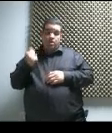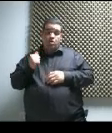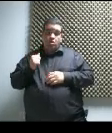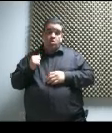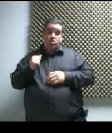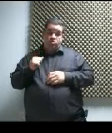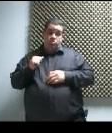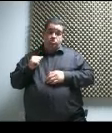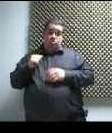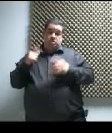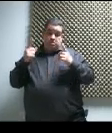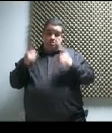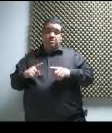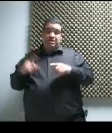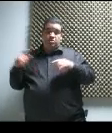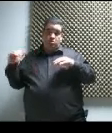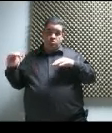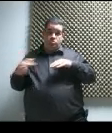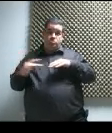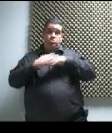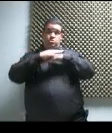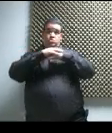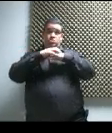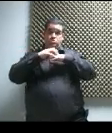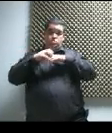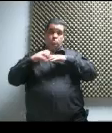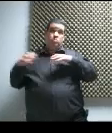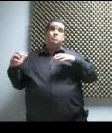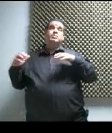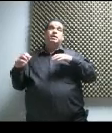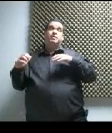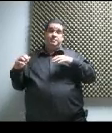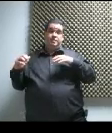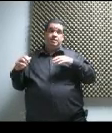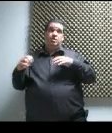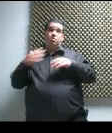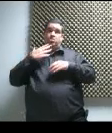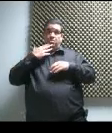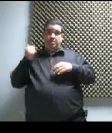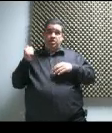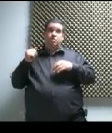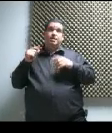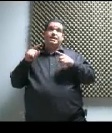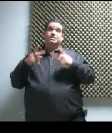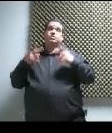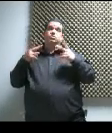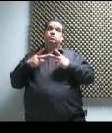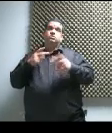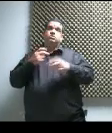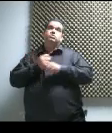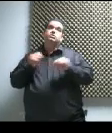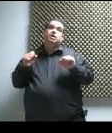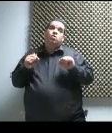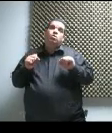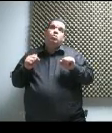si se generó un evento sísmico, perdón, un tsunami, lo mejor sería irse a un lugar seguro.